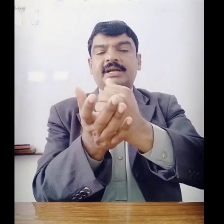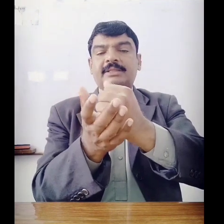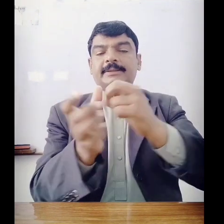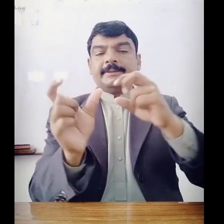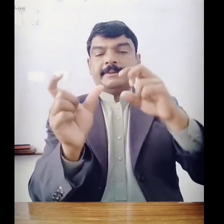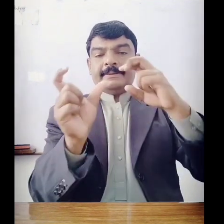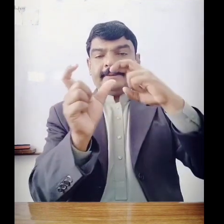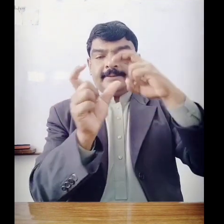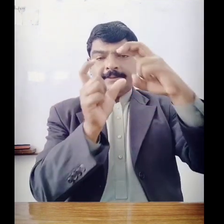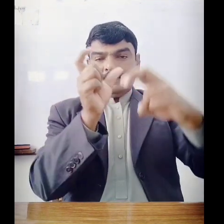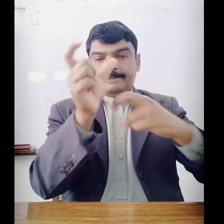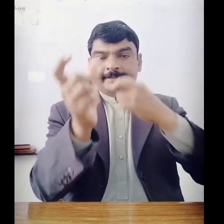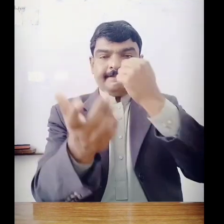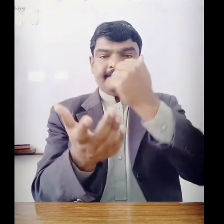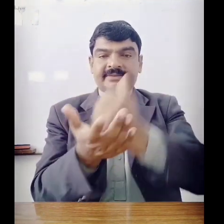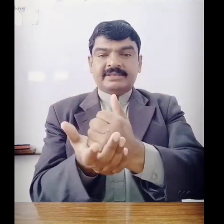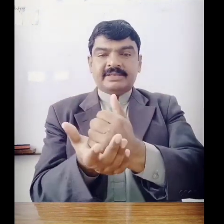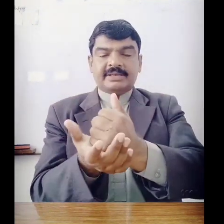ज़ीक़ात,